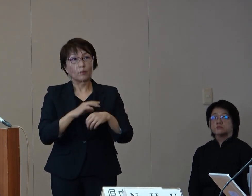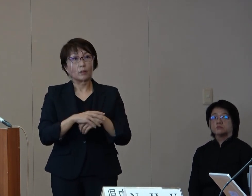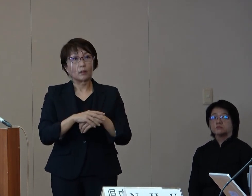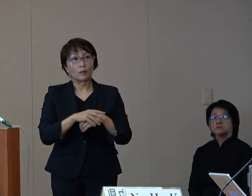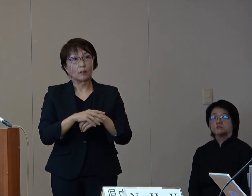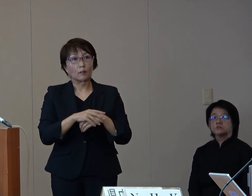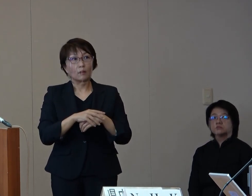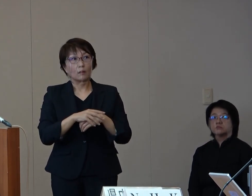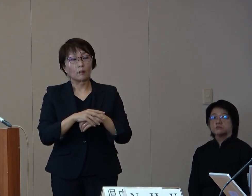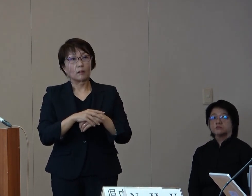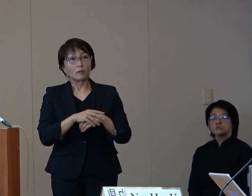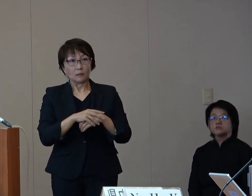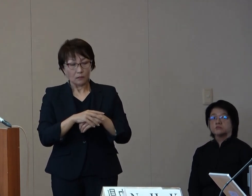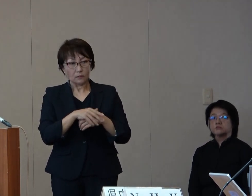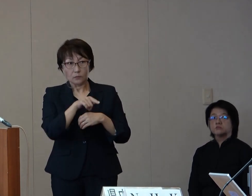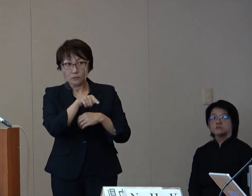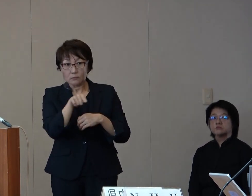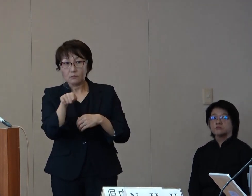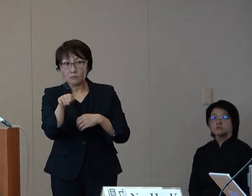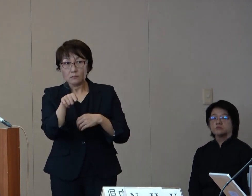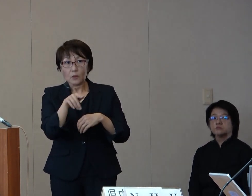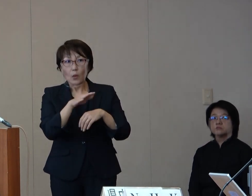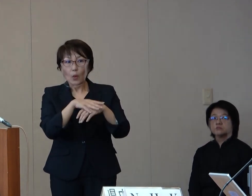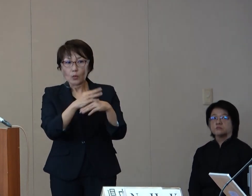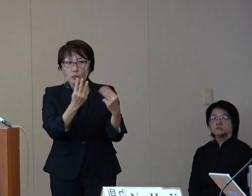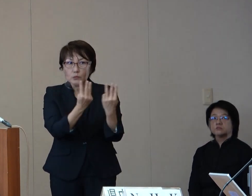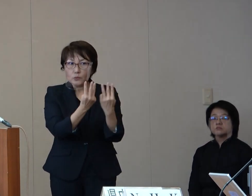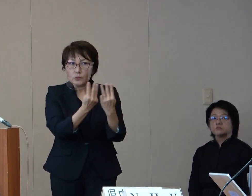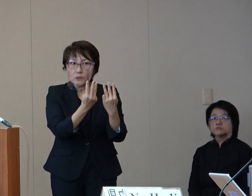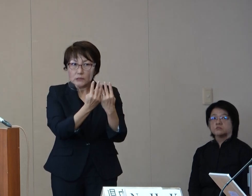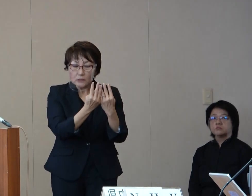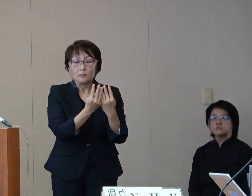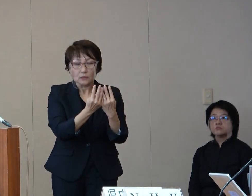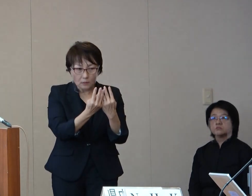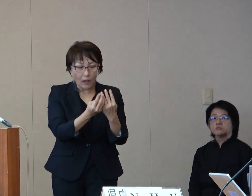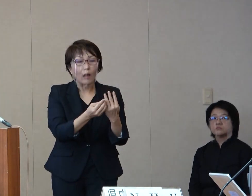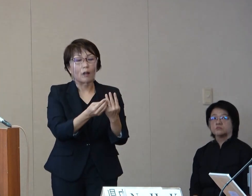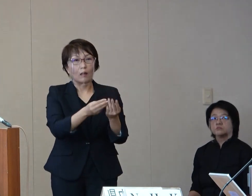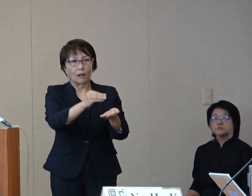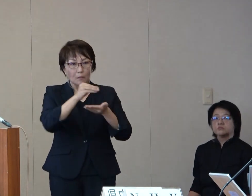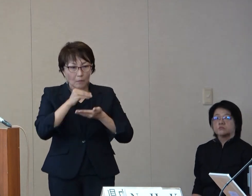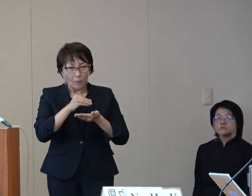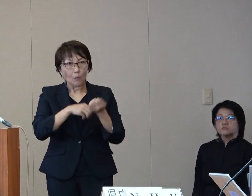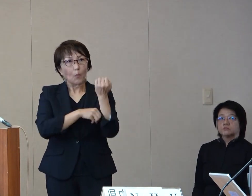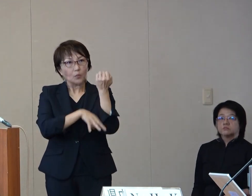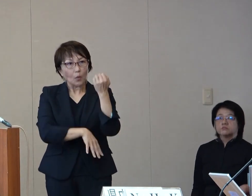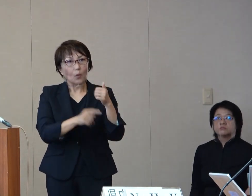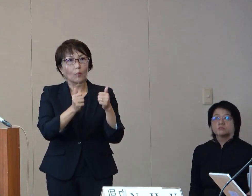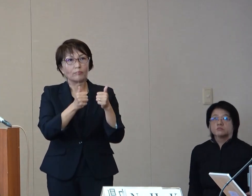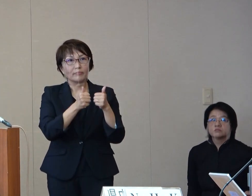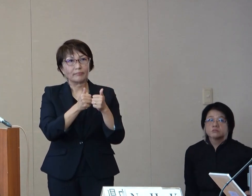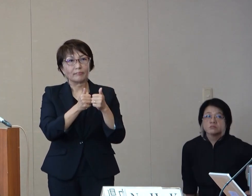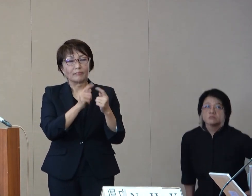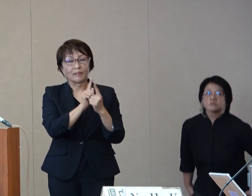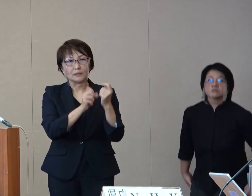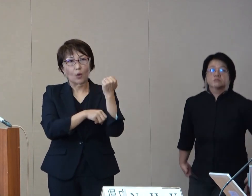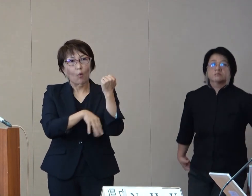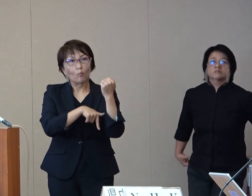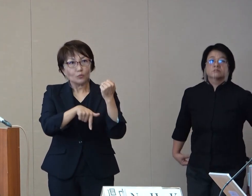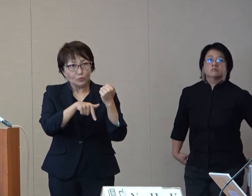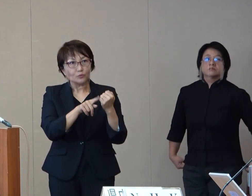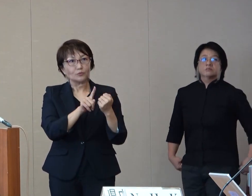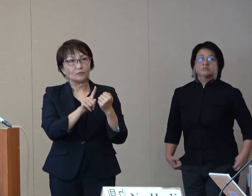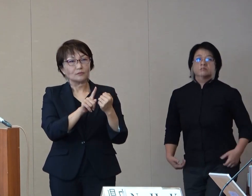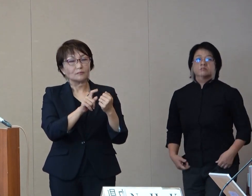ますのでそこについてはそのようなが続きをも鳥対策本部で判断をしていきたいまそういうふうな